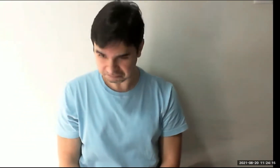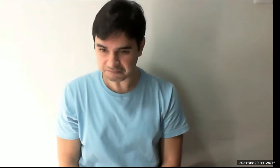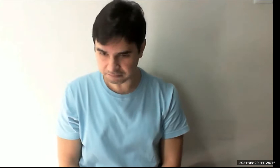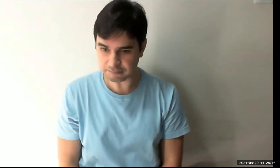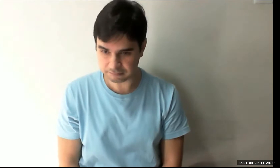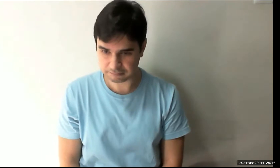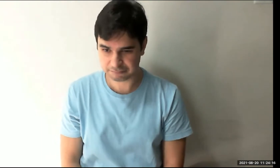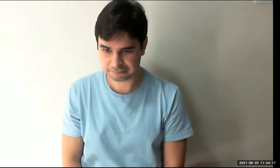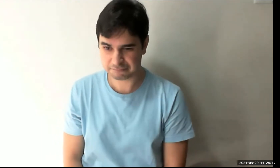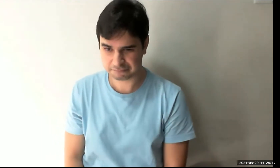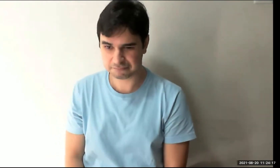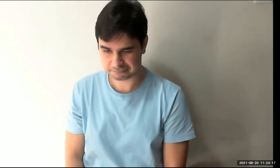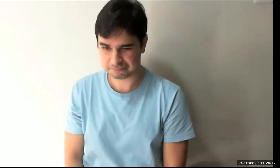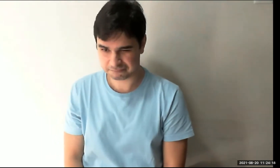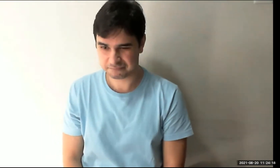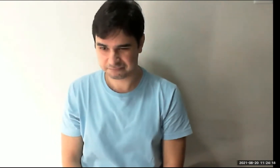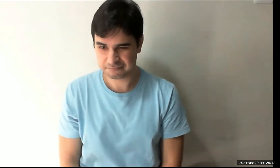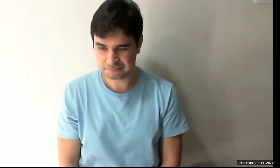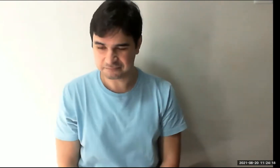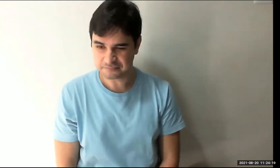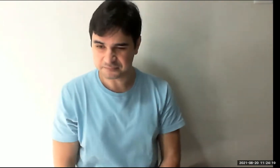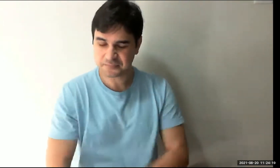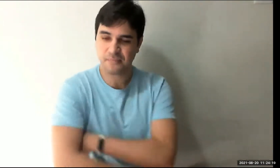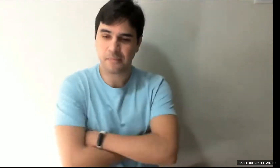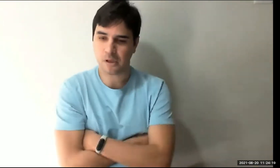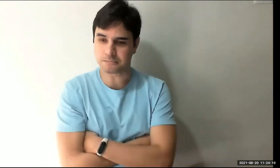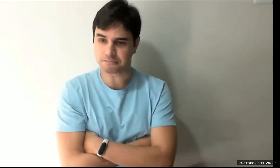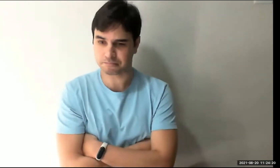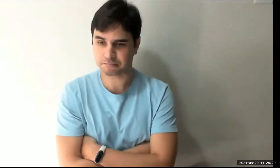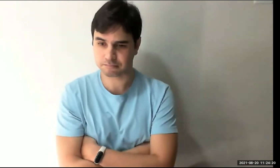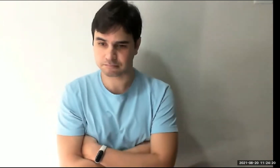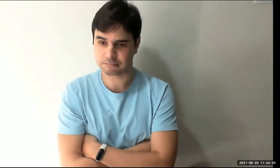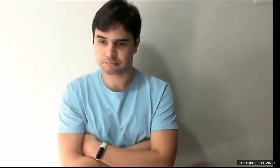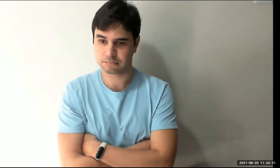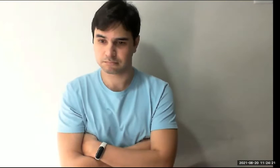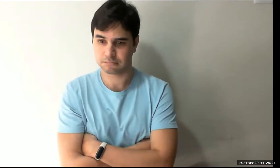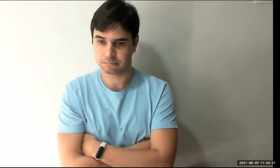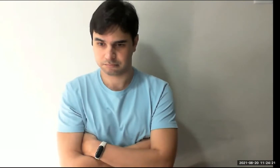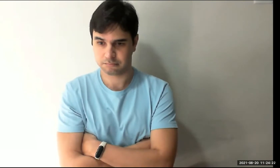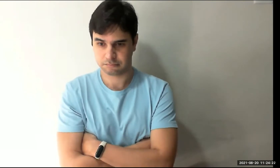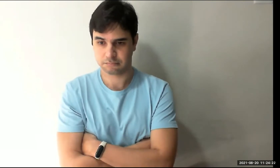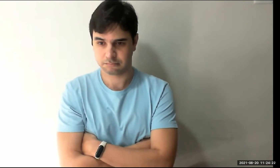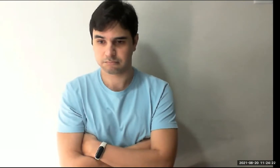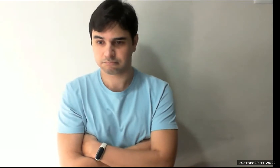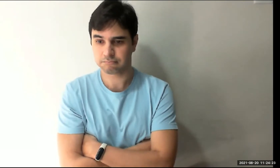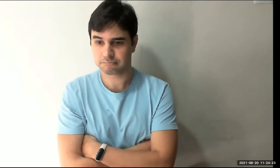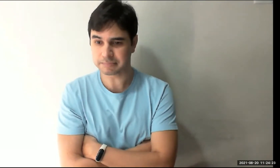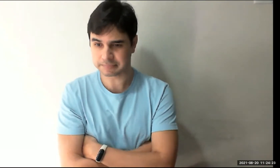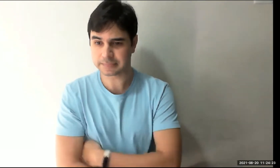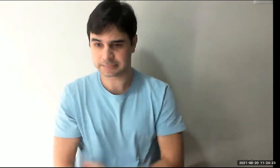aqui nesse glossário. O Álvaro, na sua pesquisa, que foi muito boa. Bem, eu já dei ideia para a